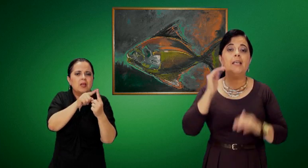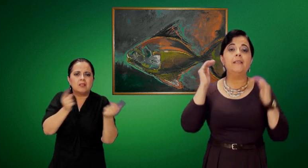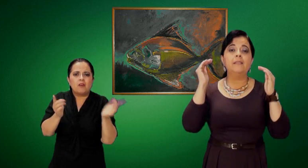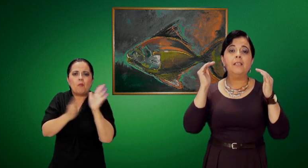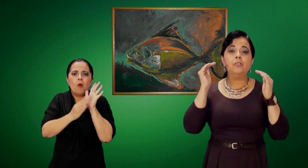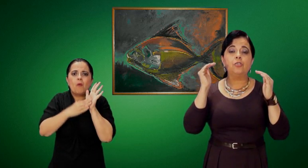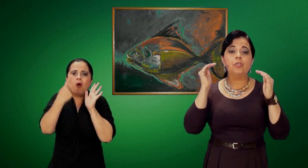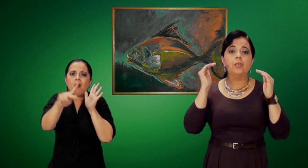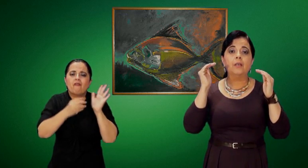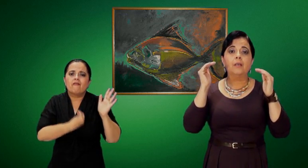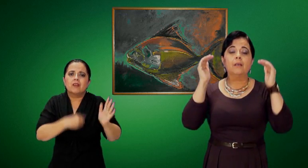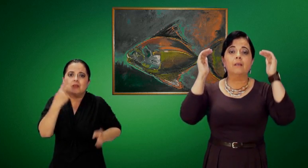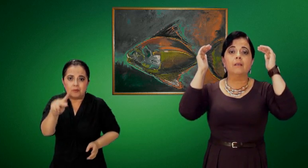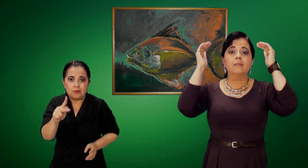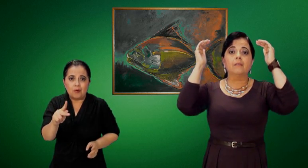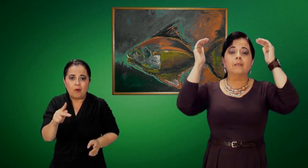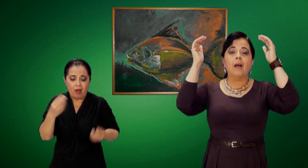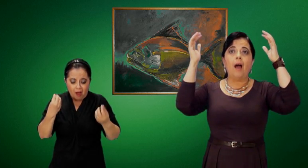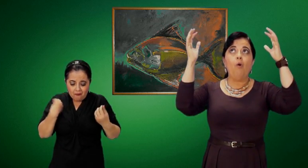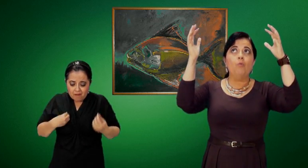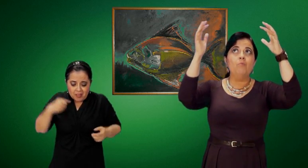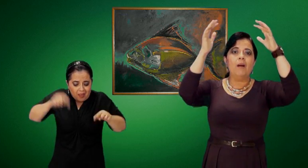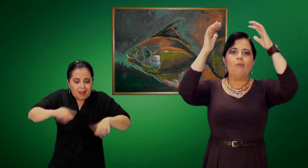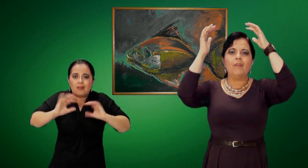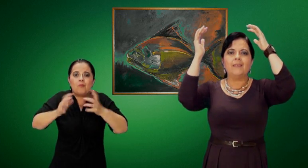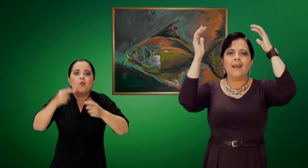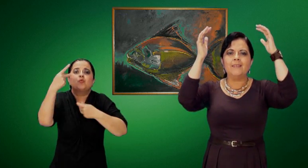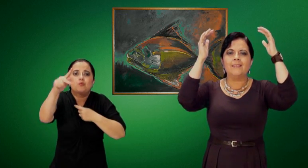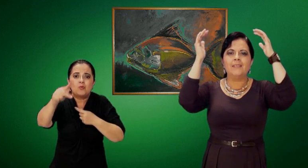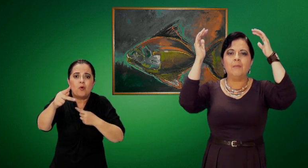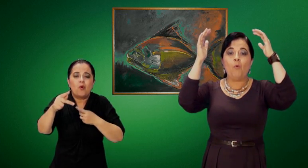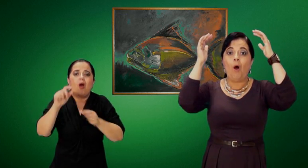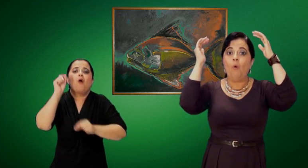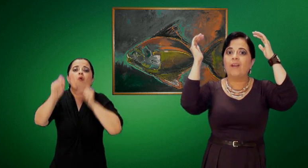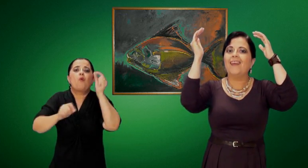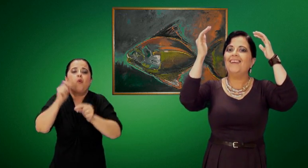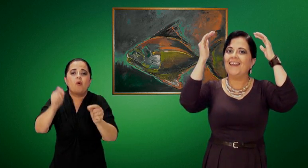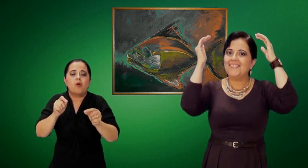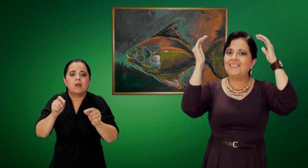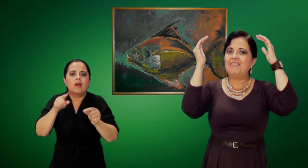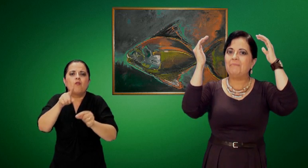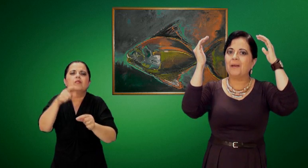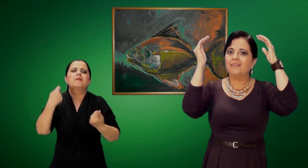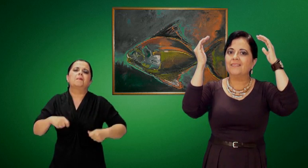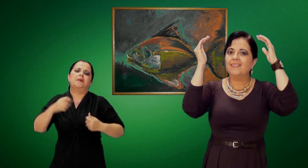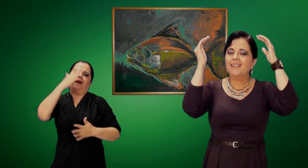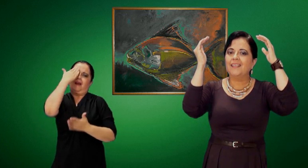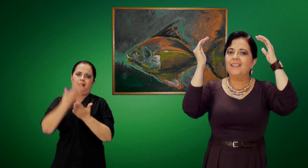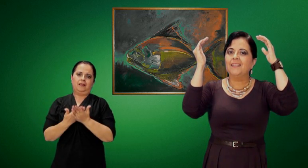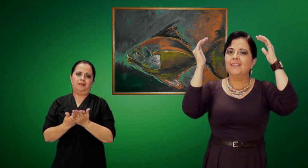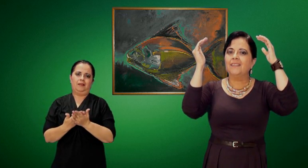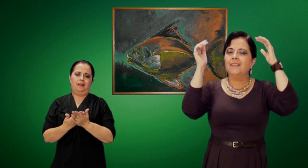Creia que existe alguma coisa lá em cima ou alguém lá em cima